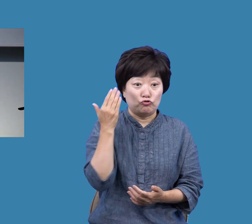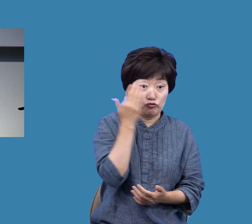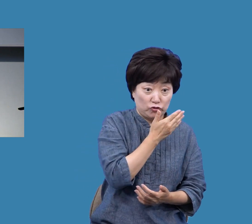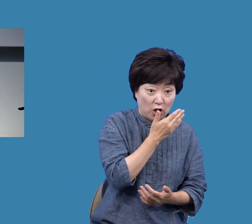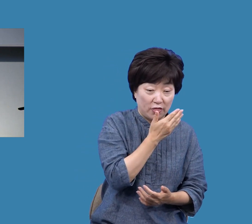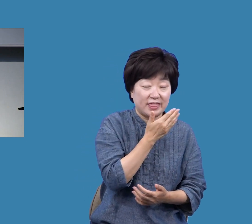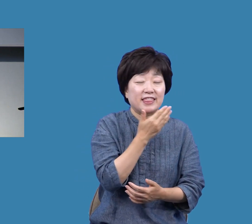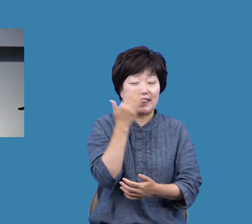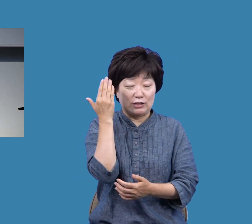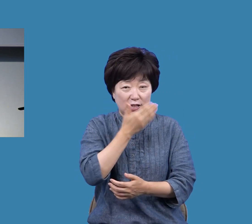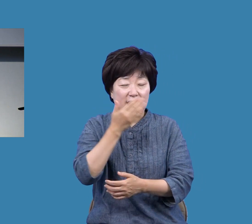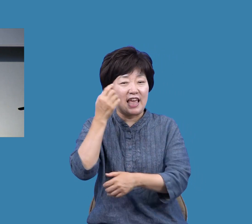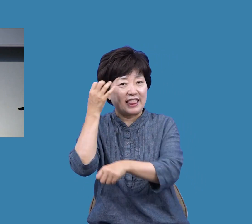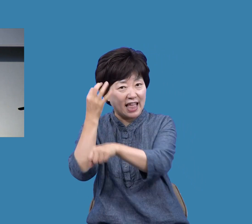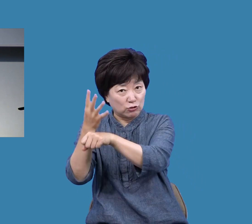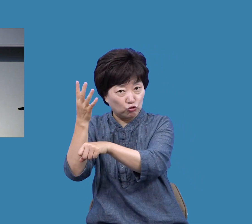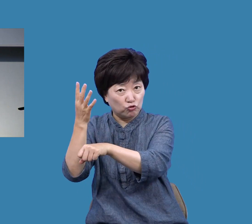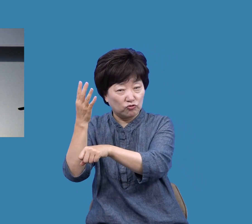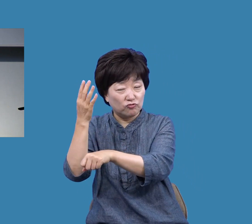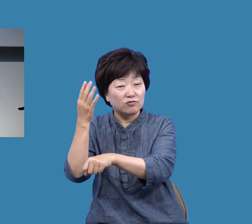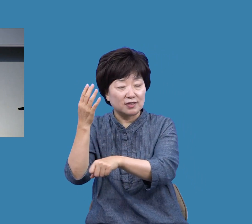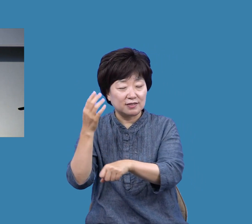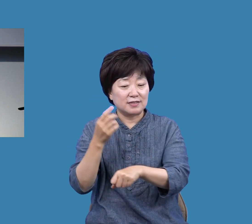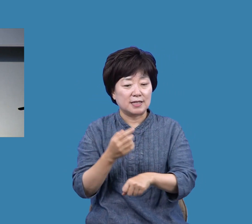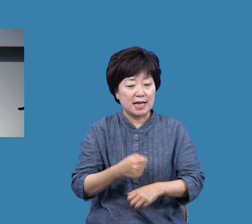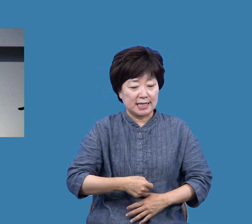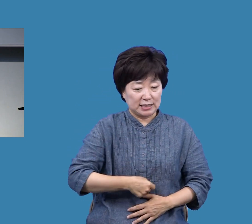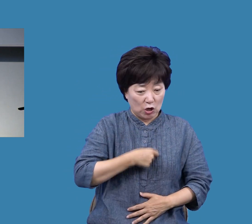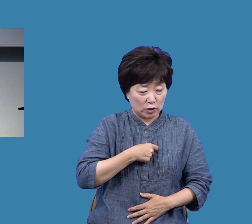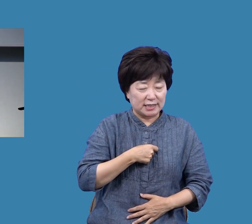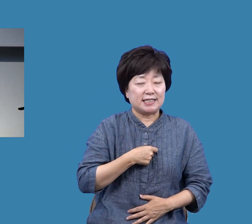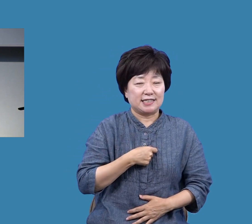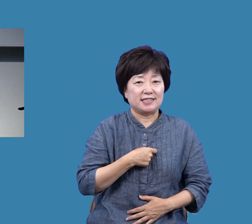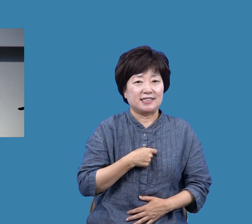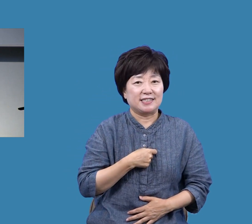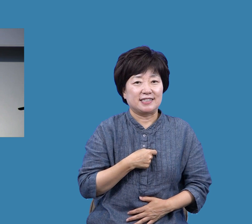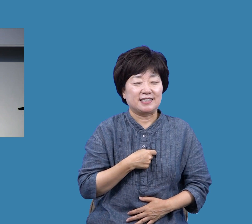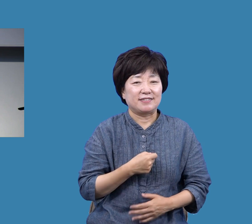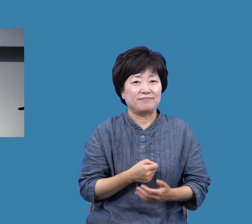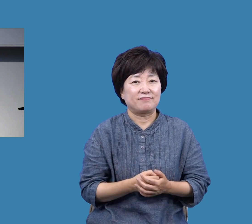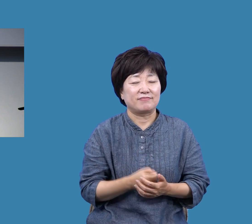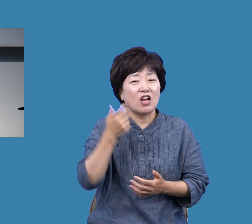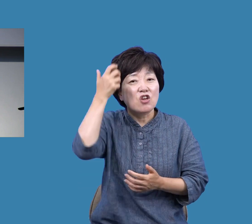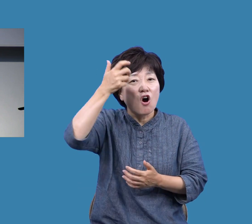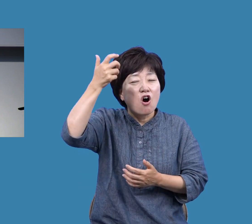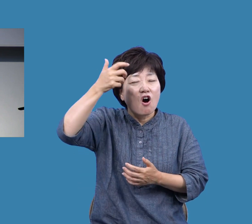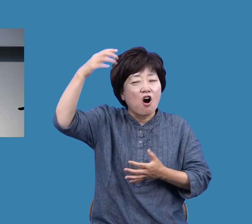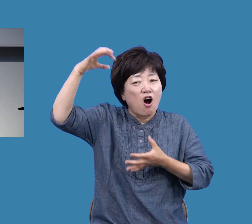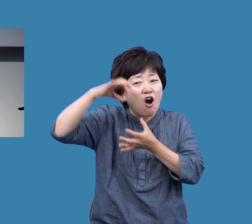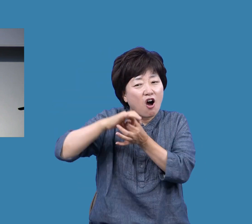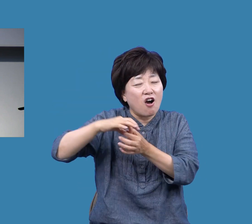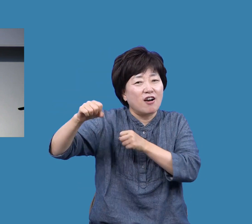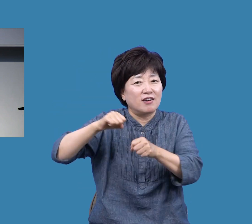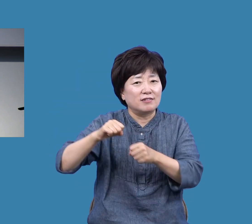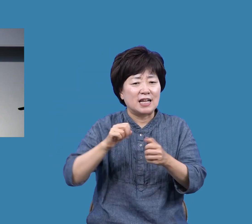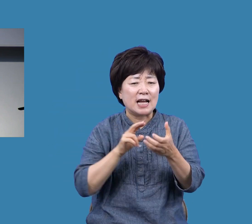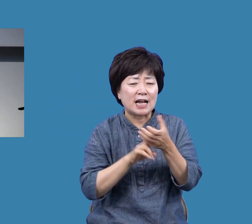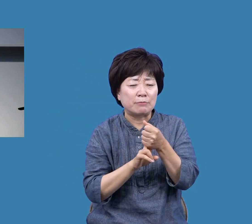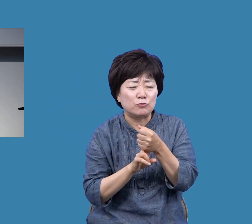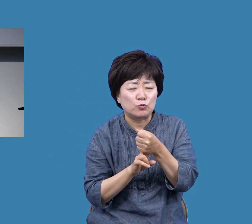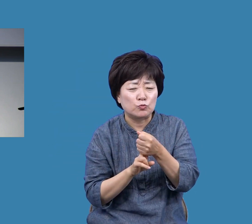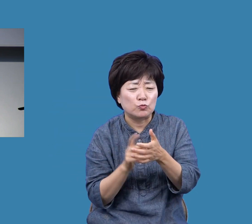단순한 거라면 이 진실함은 정직한 건데 이것도 역시 영을 활성화시킵니다. 감추거나 속이지